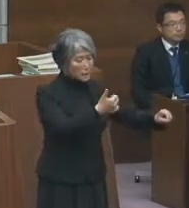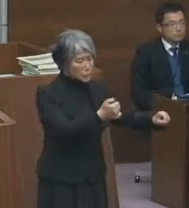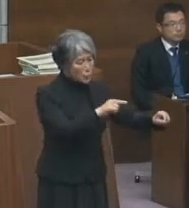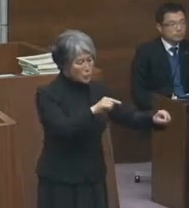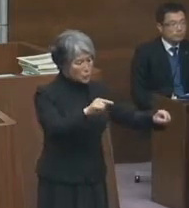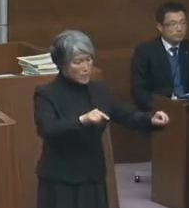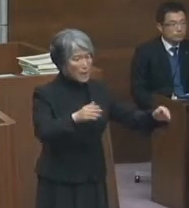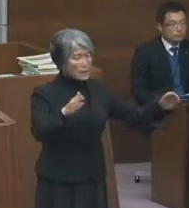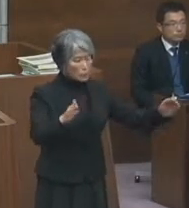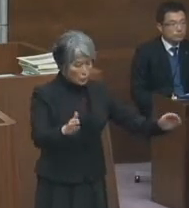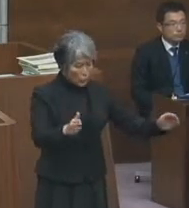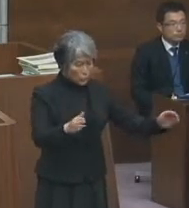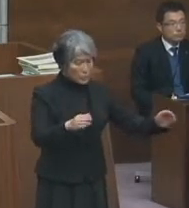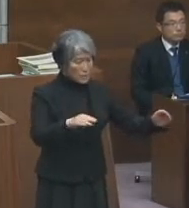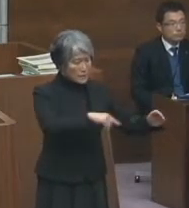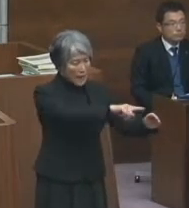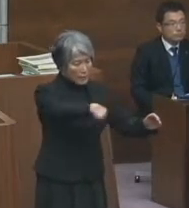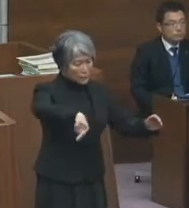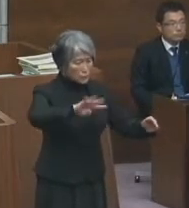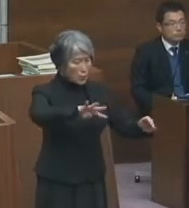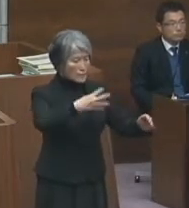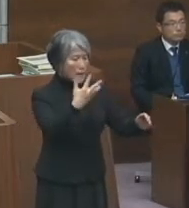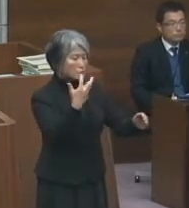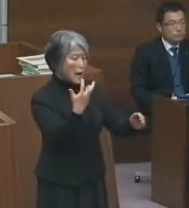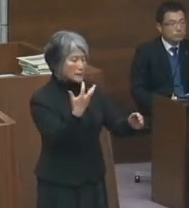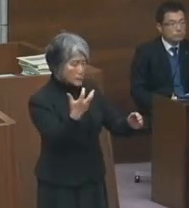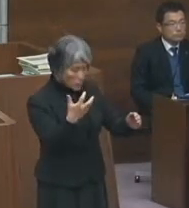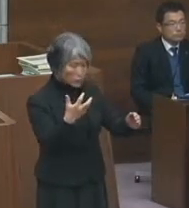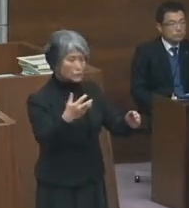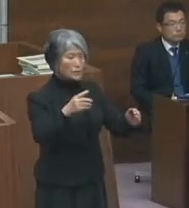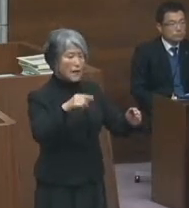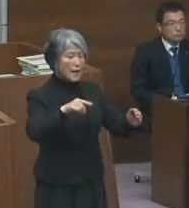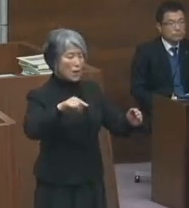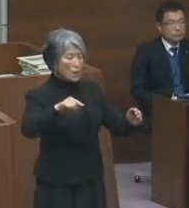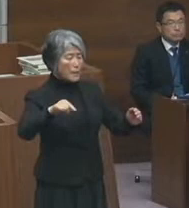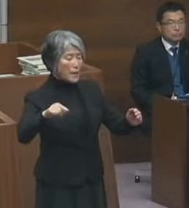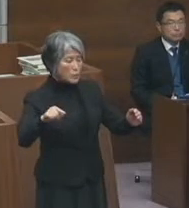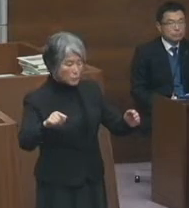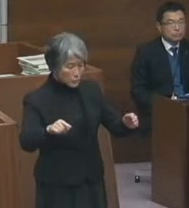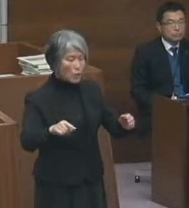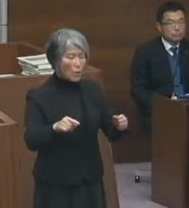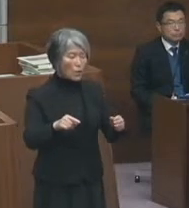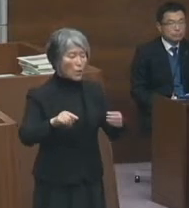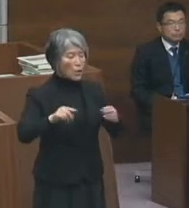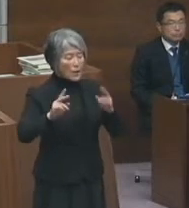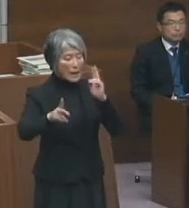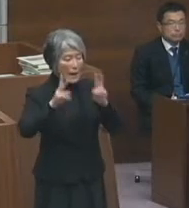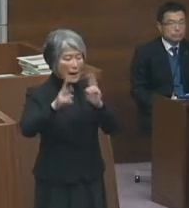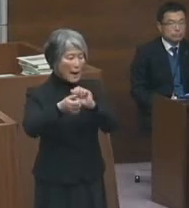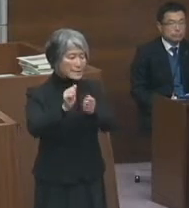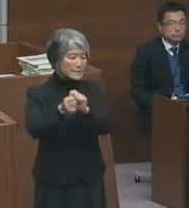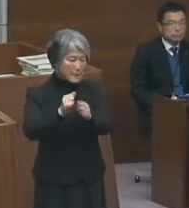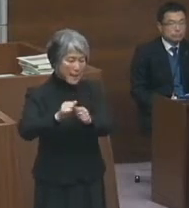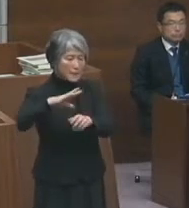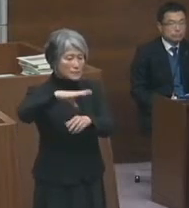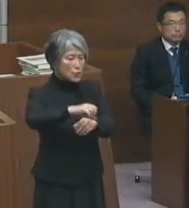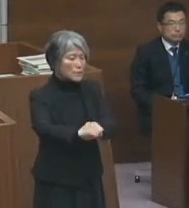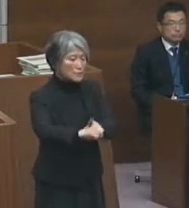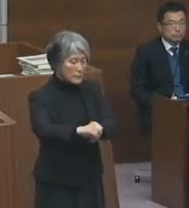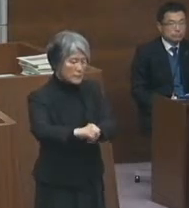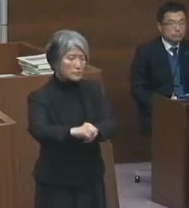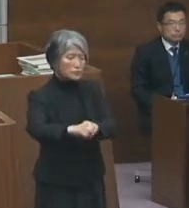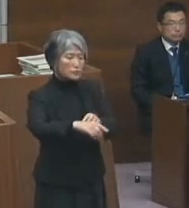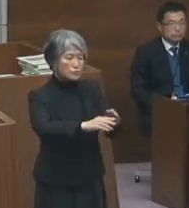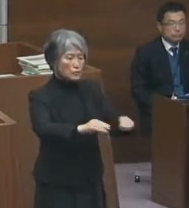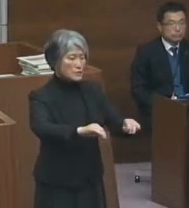約480平方メートルの新興不動産株式会社が所有する土地が介在しております。公